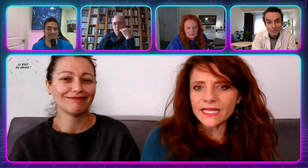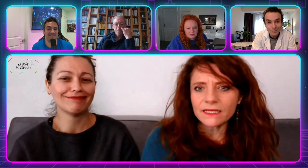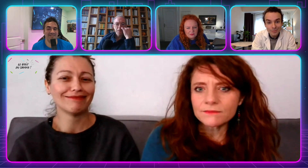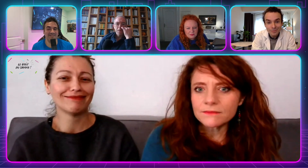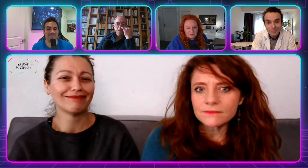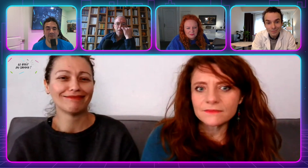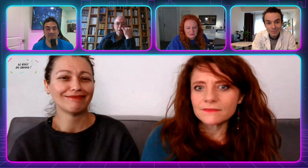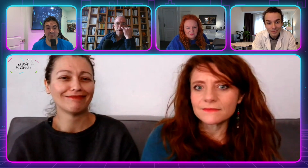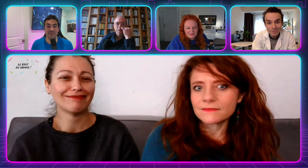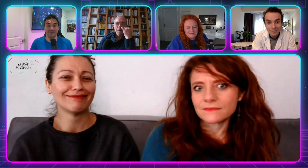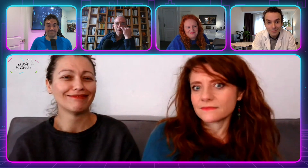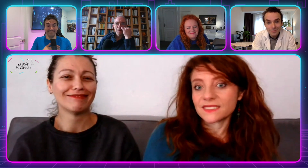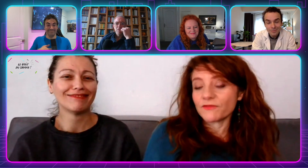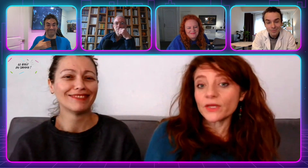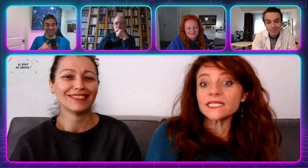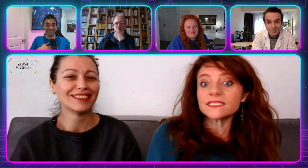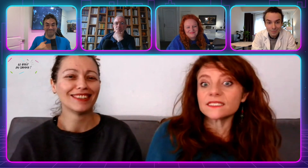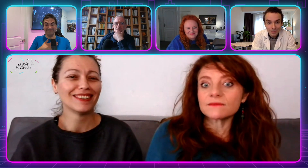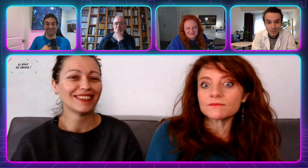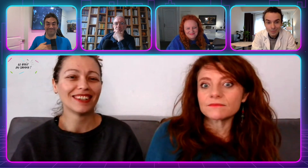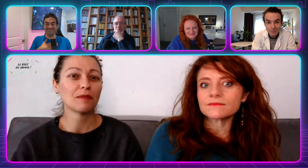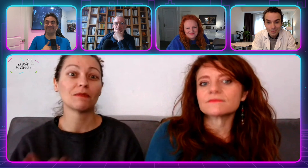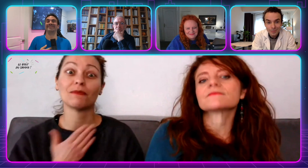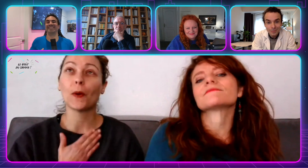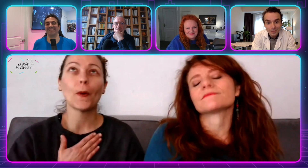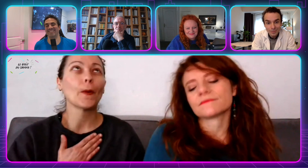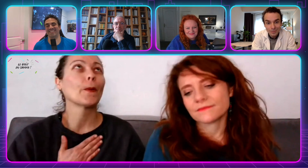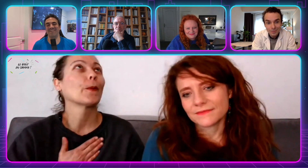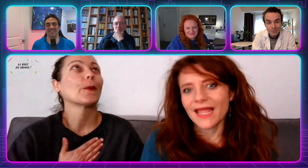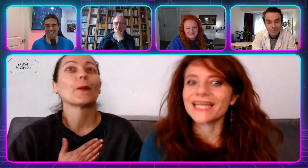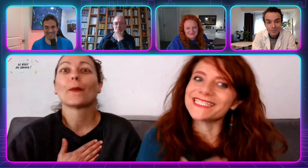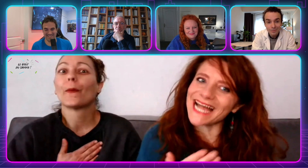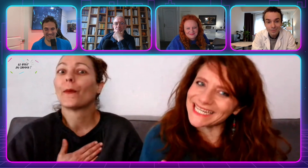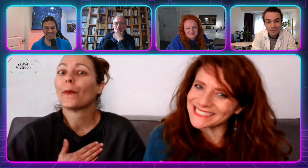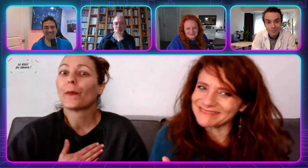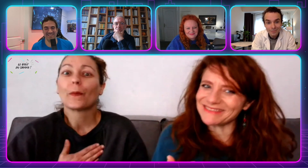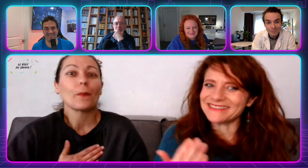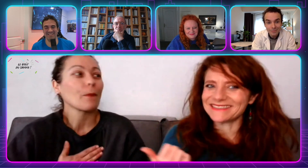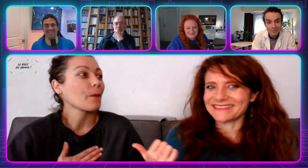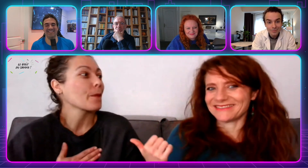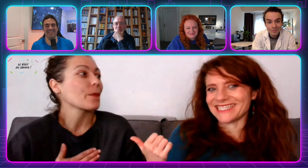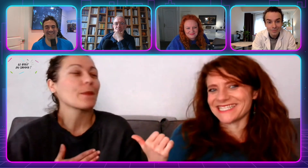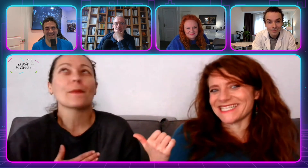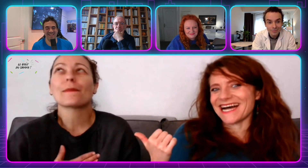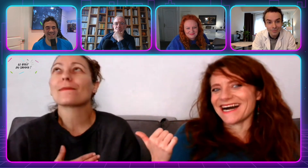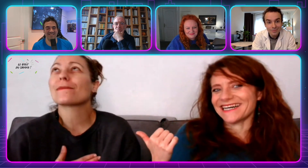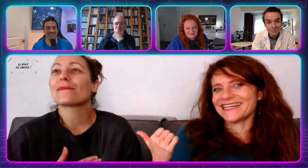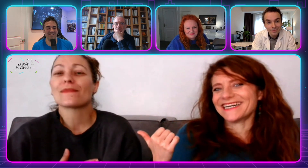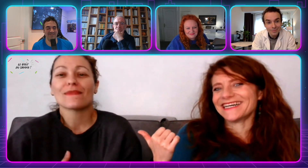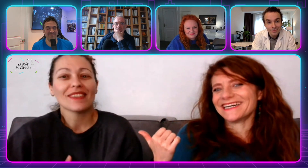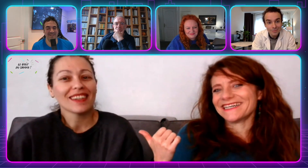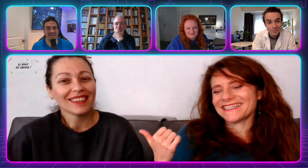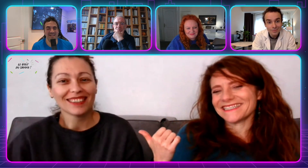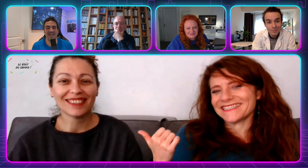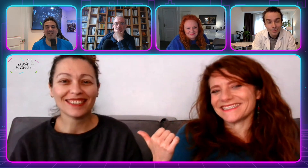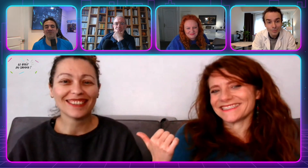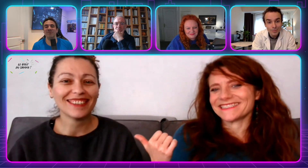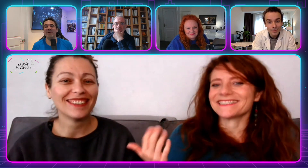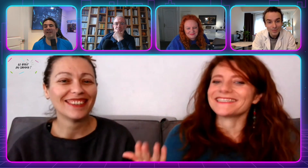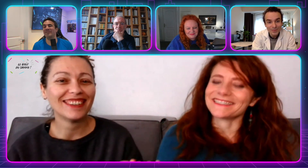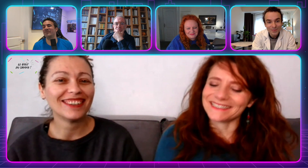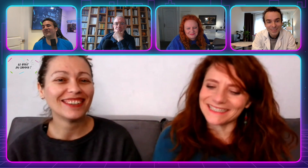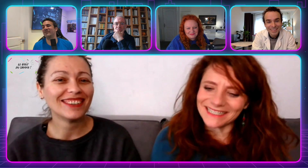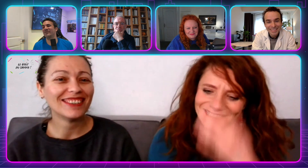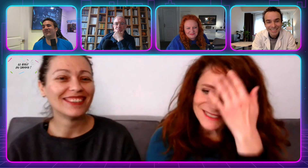C'est pareil. Bah oui, il faut que tu fasses. Ça veut rien dire. C'est ça, en fait. Exactement. C'est C'est ça. exactement. Et alors,